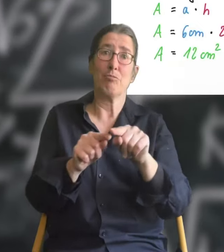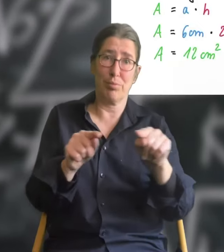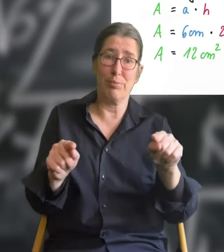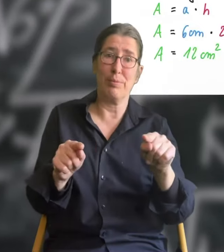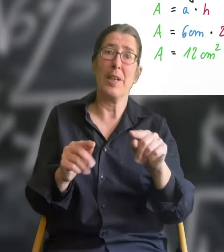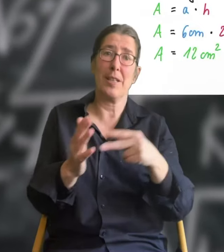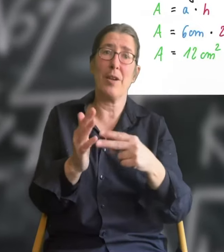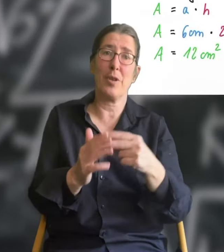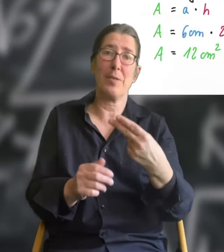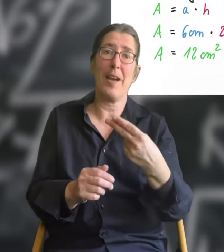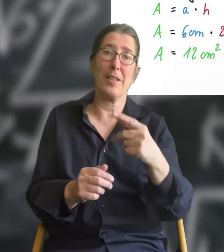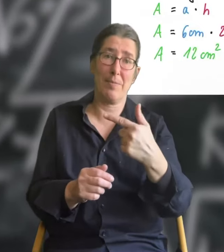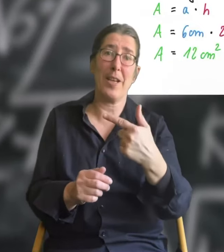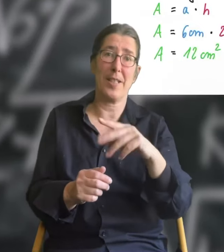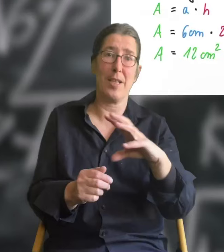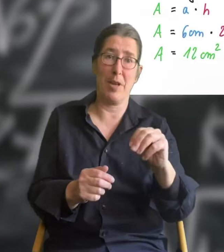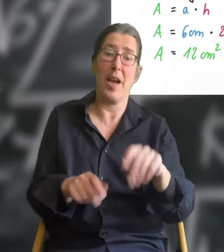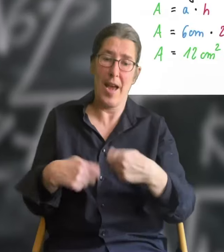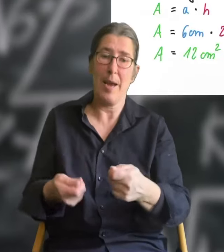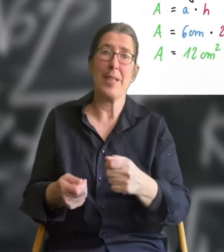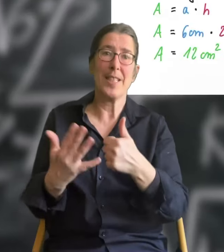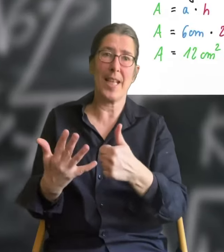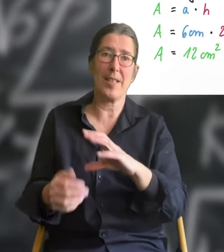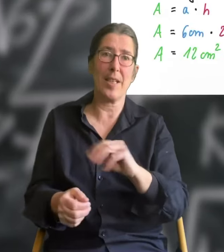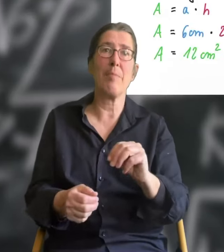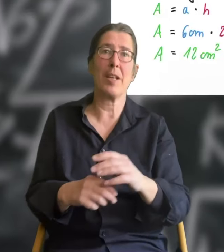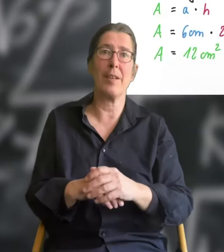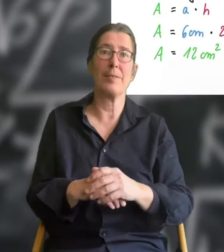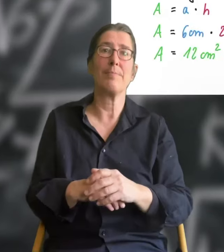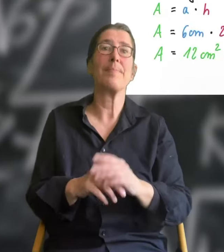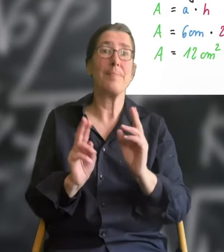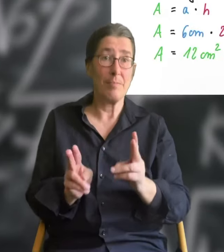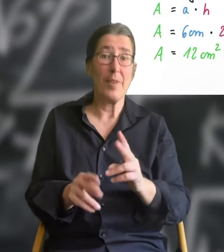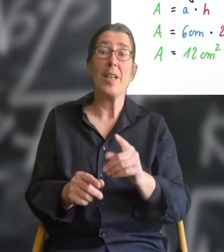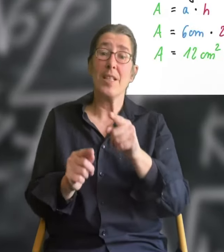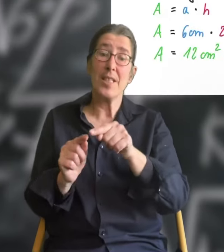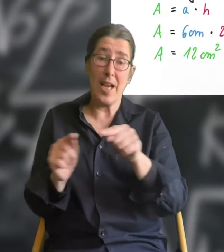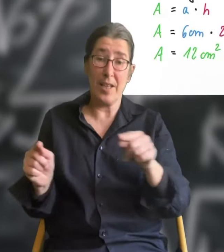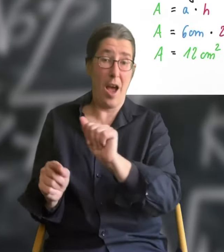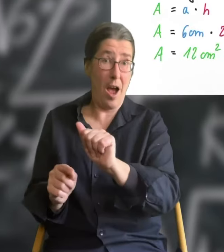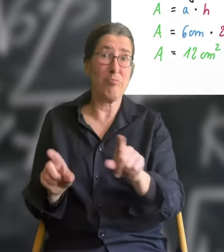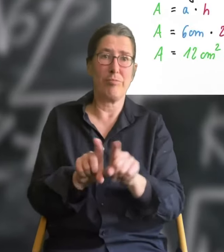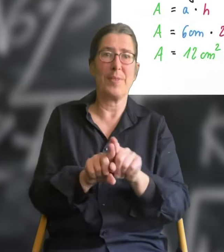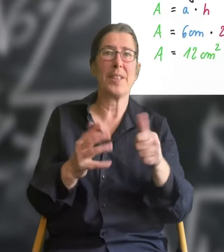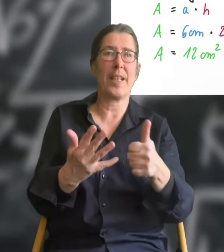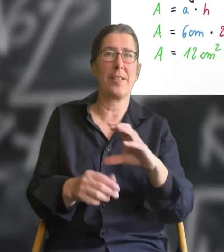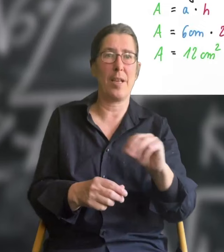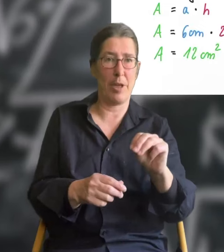durch die Höhe, und das Ergebnis ist 6 cm. Die Seite A hat 6 cm und das stimmt. Gut, dann